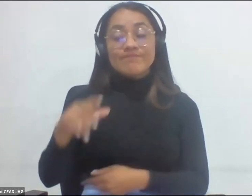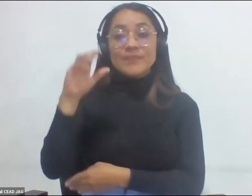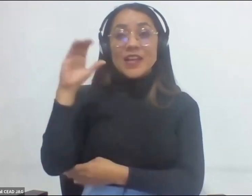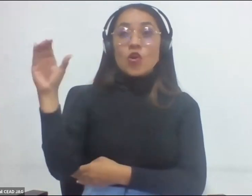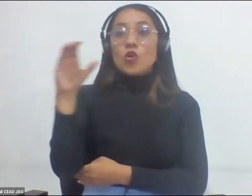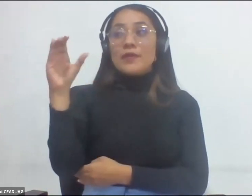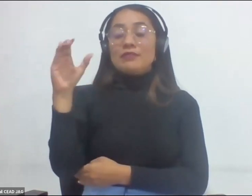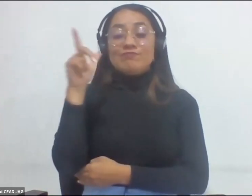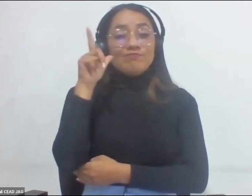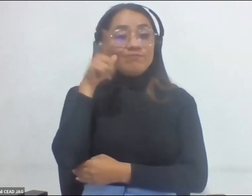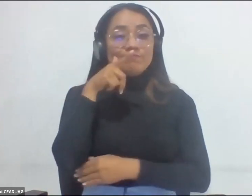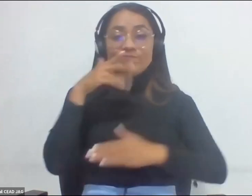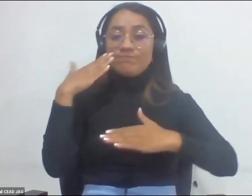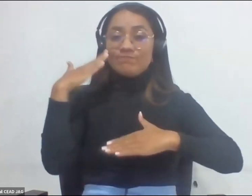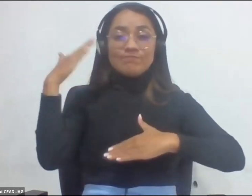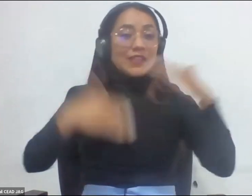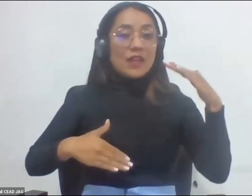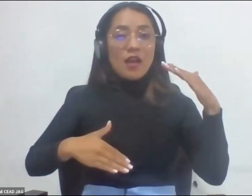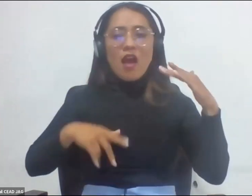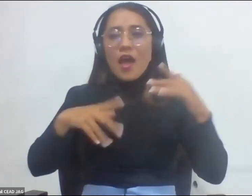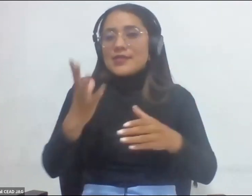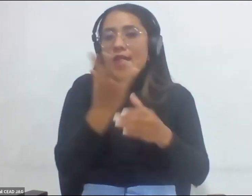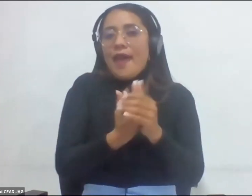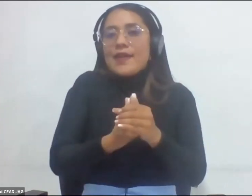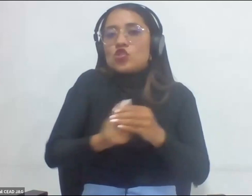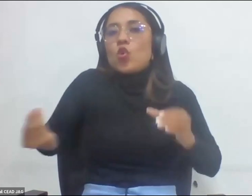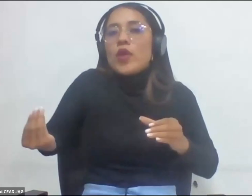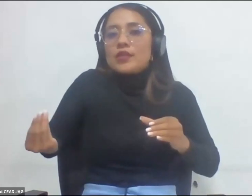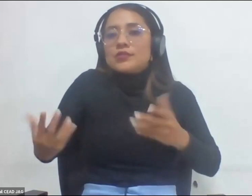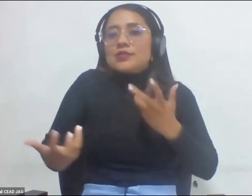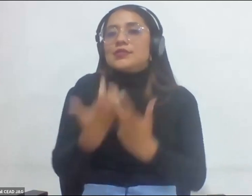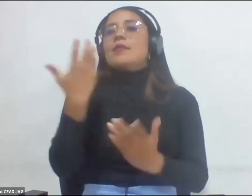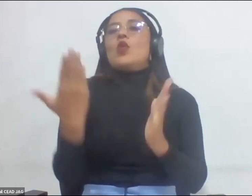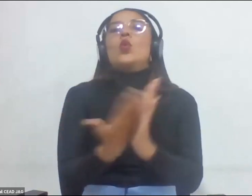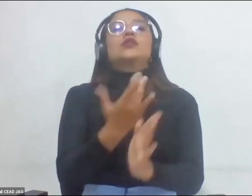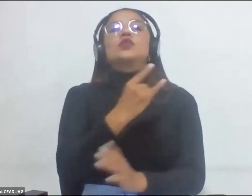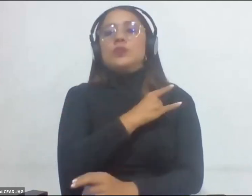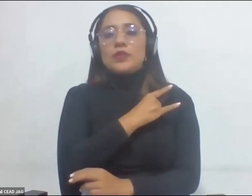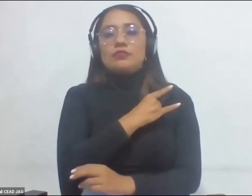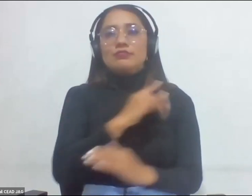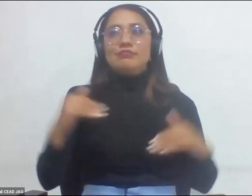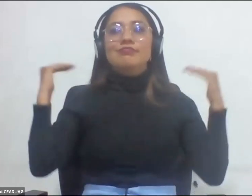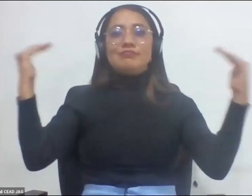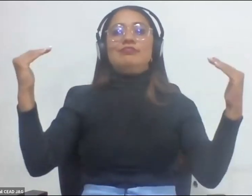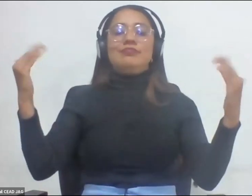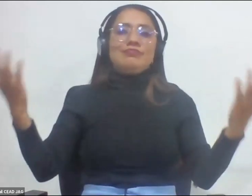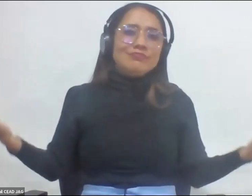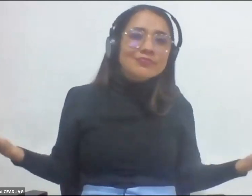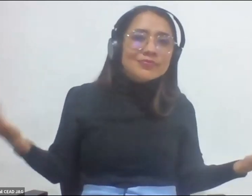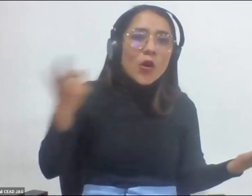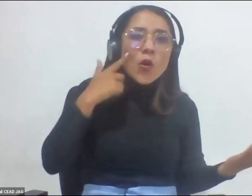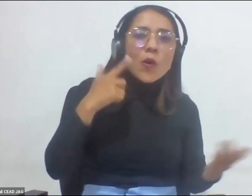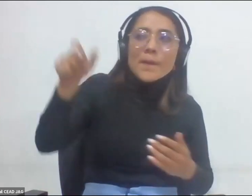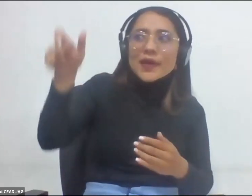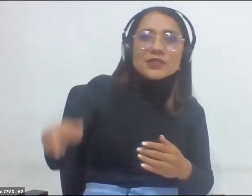el nuestro han estado excluidas del sistema de educación superior Por supuesto que sí una persona con una